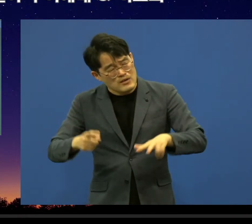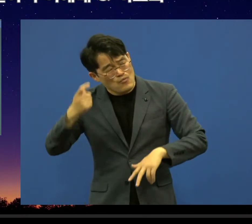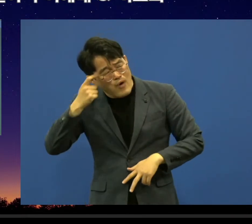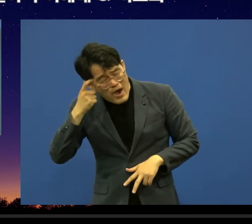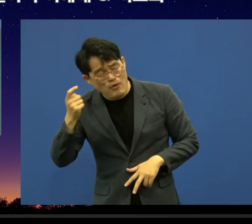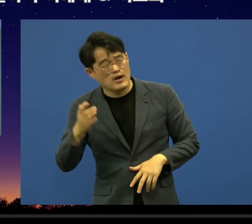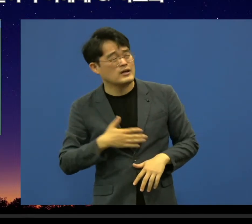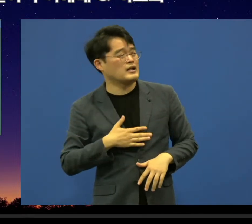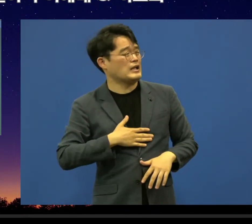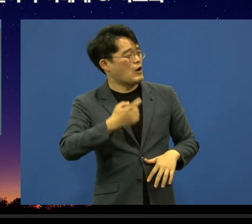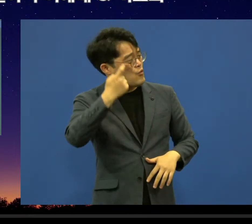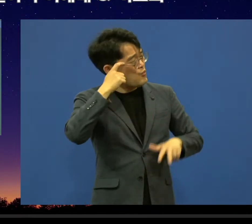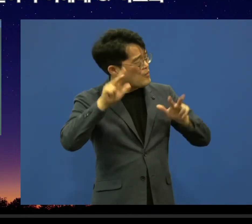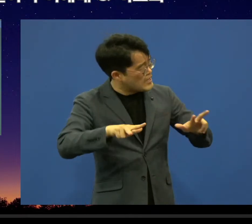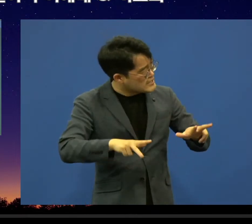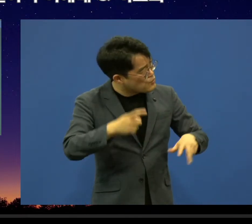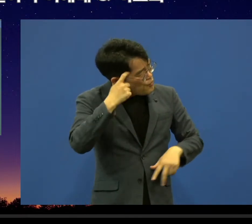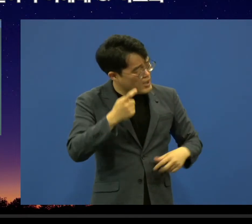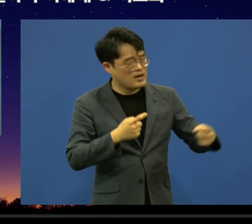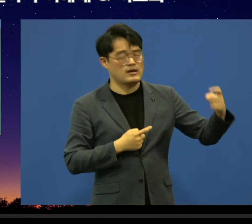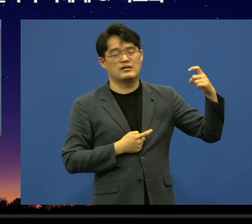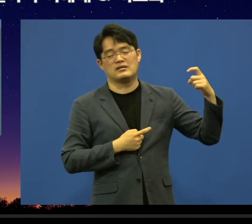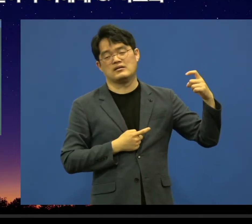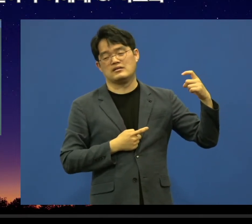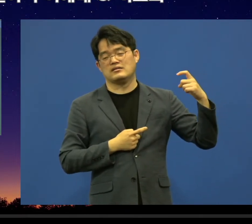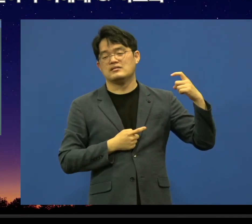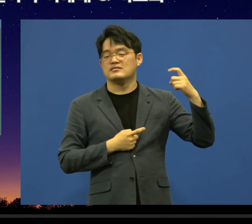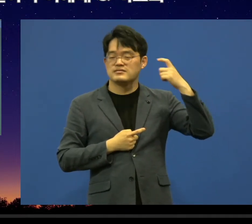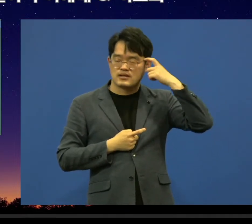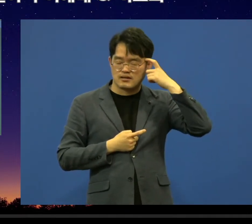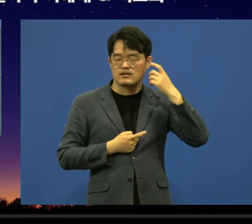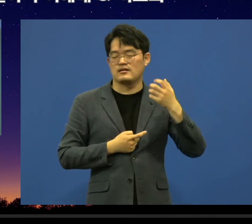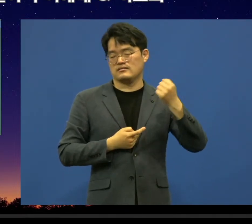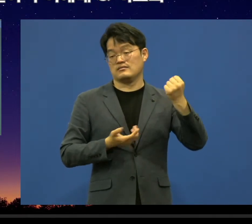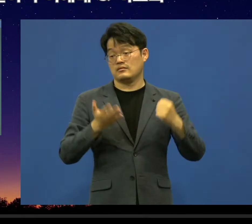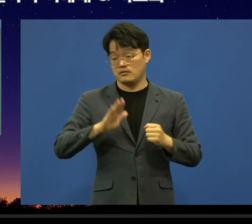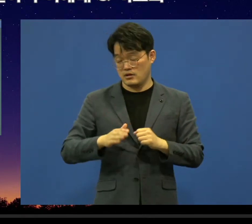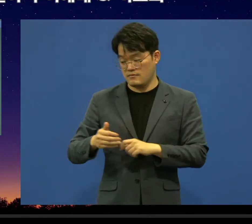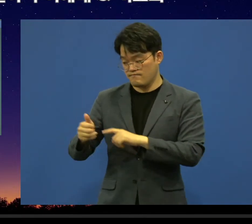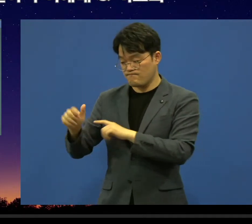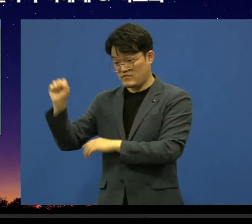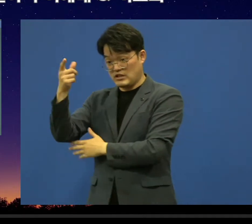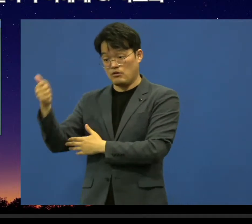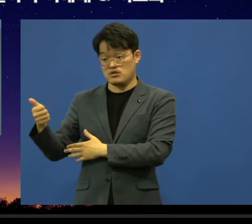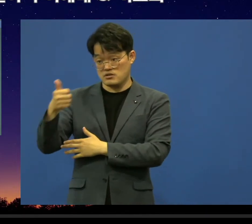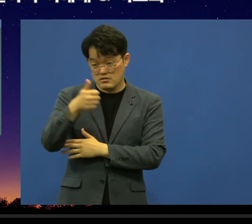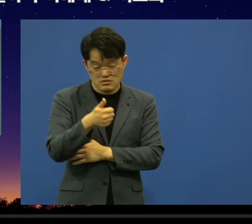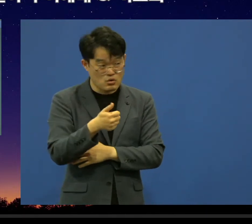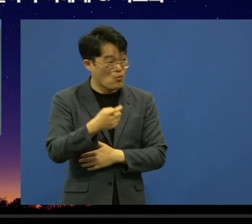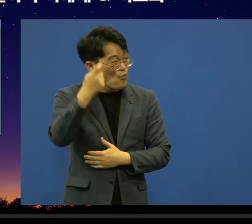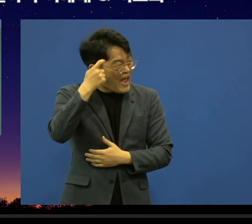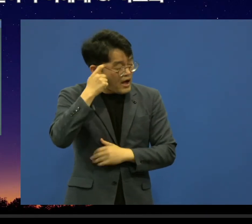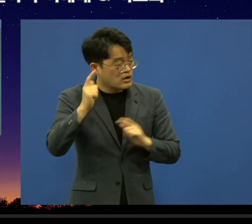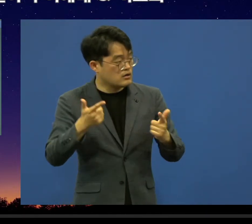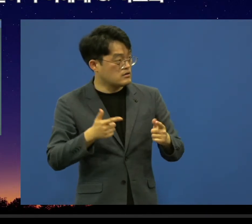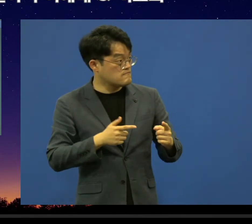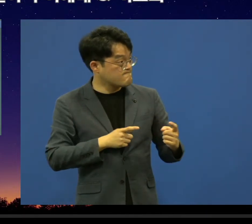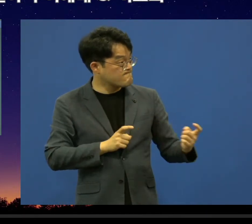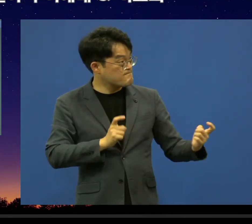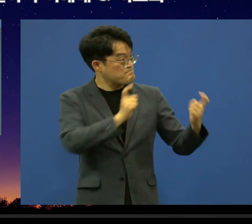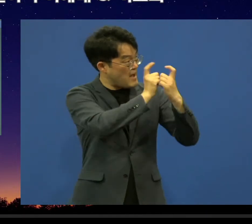때 이런 일이. 그러나 여러분, 다윗에게는 그 소리는 하필이 아니라 마침 들린